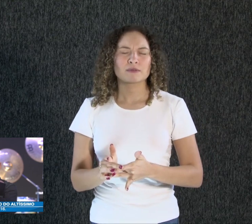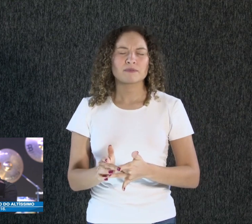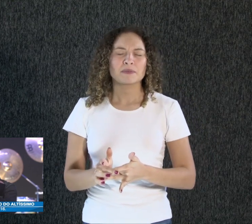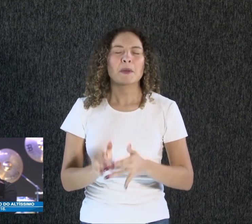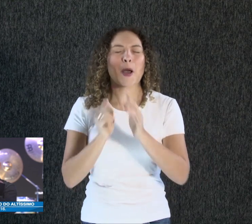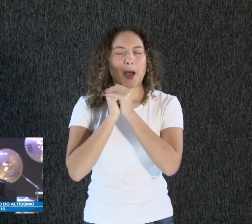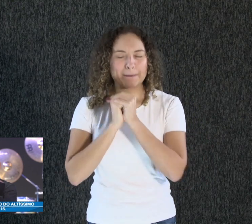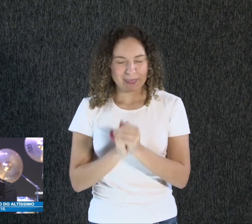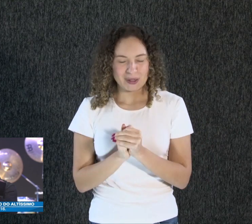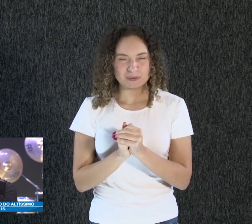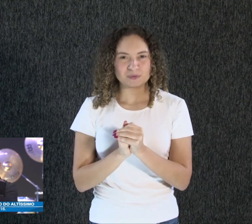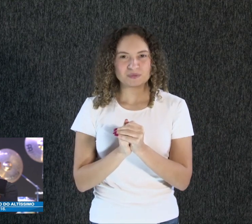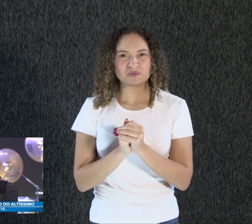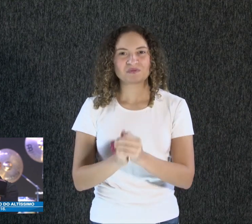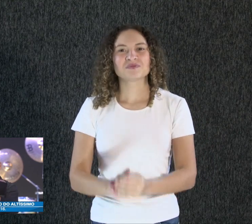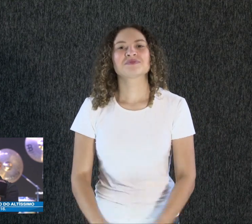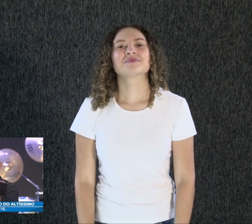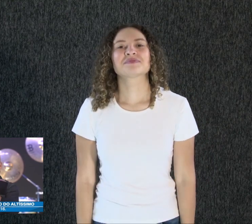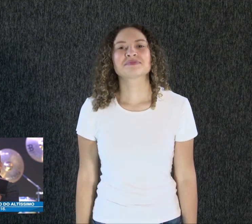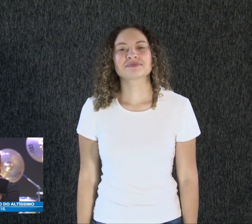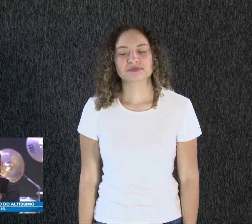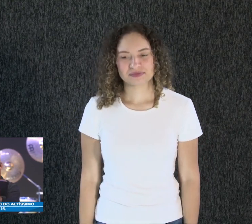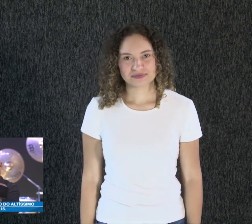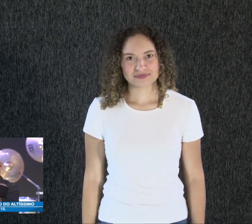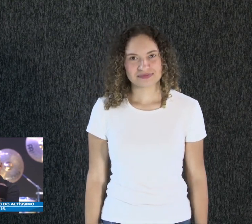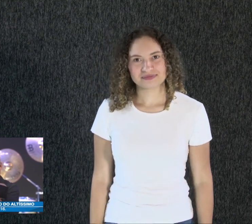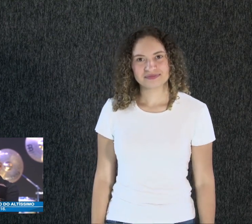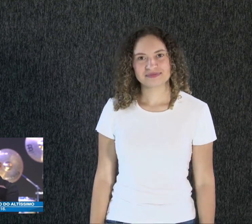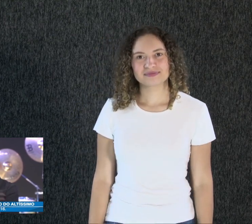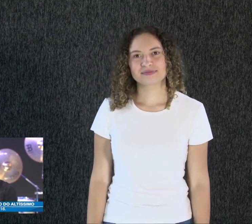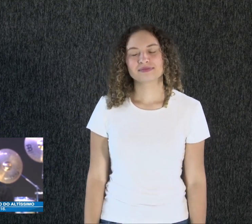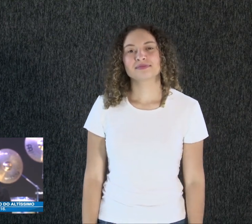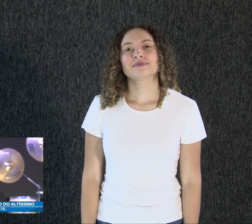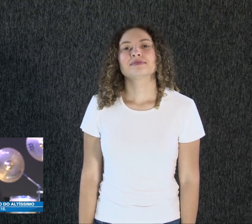Jesus. E onde você estiver, diga amém.